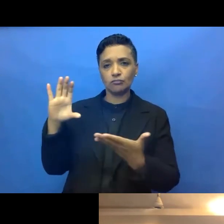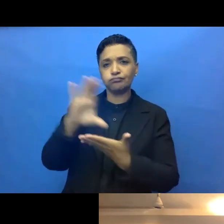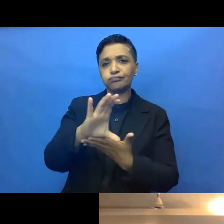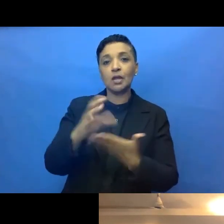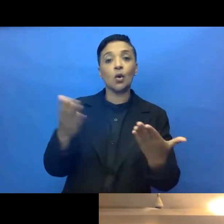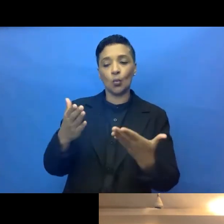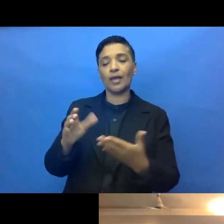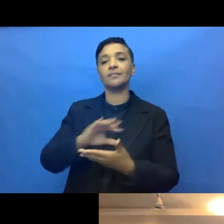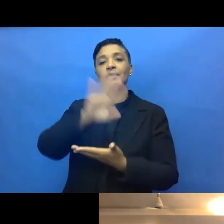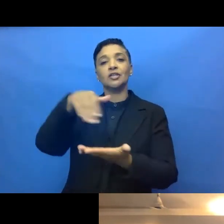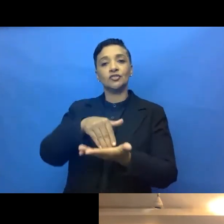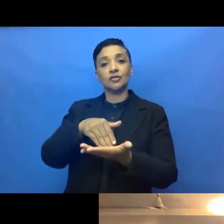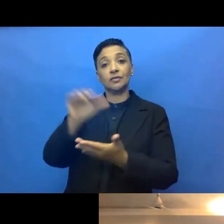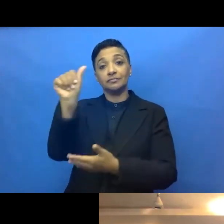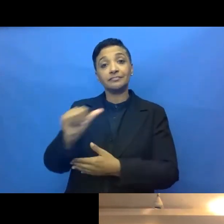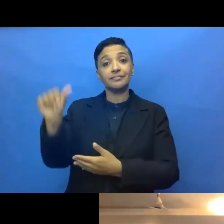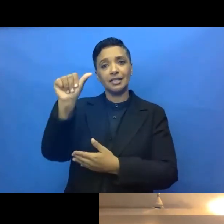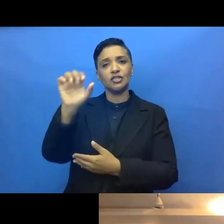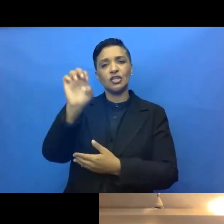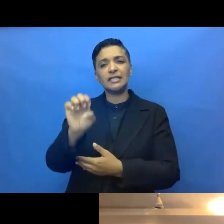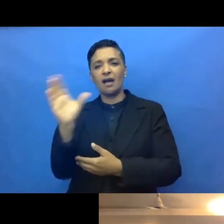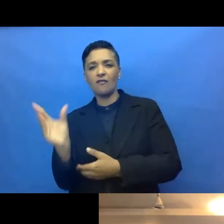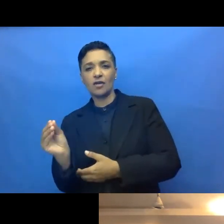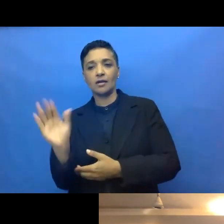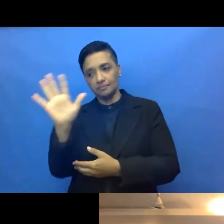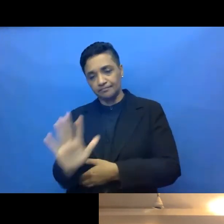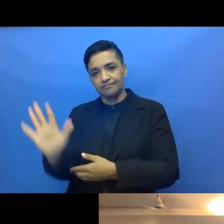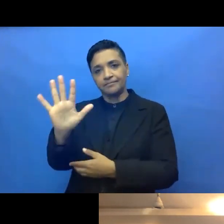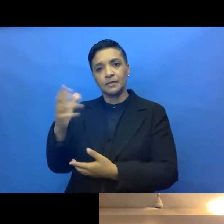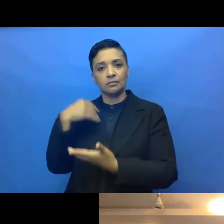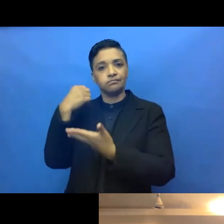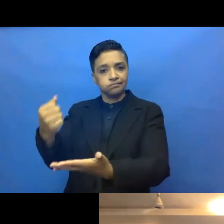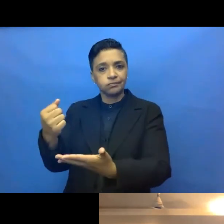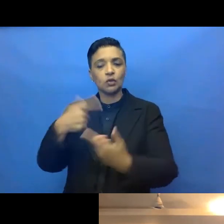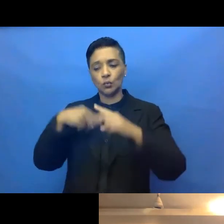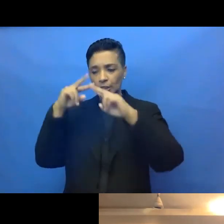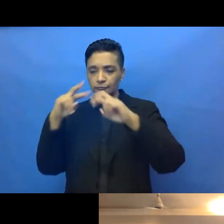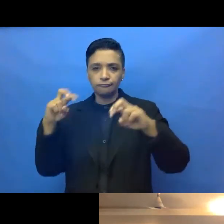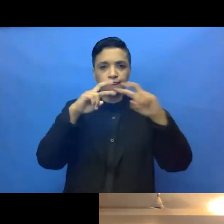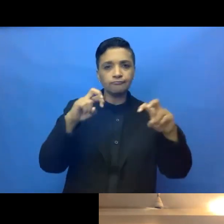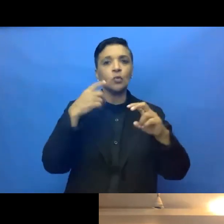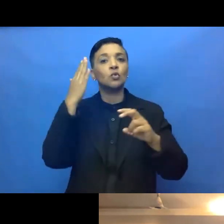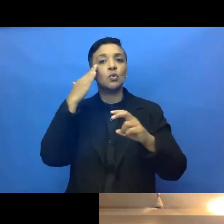les questions vertes, les questions écologiques, le phénomène